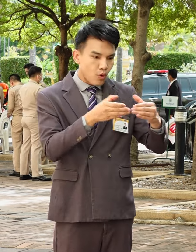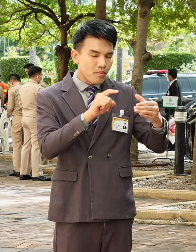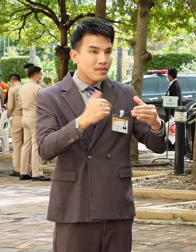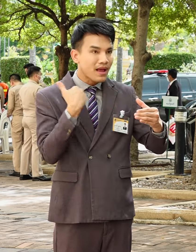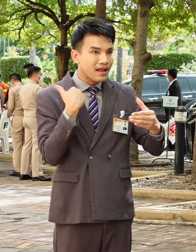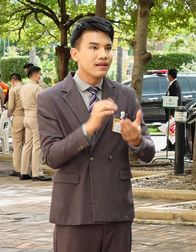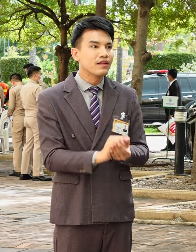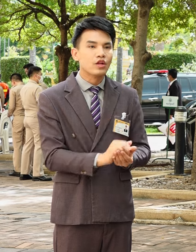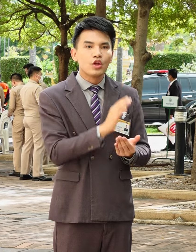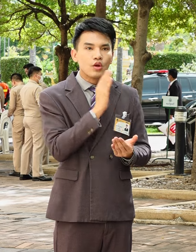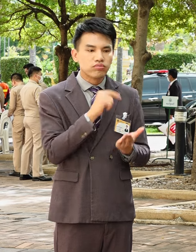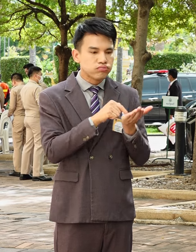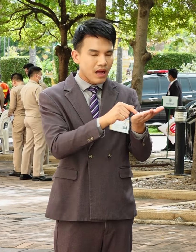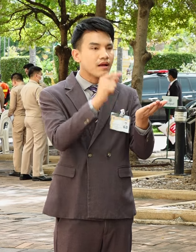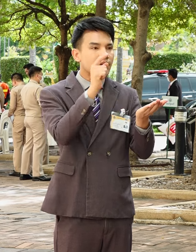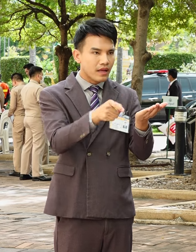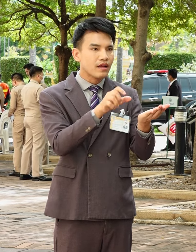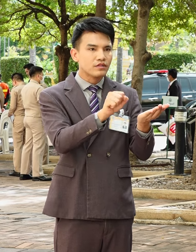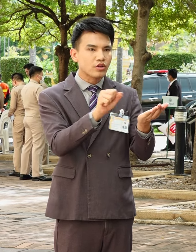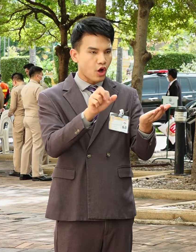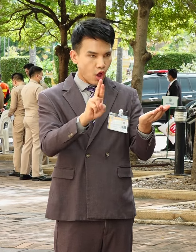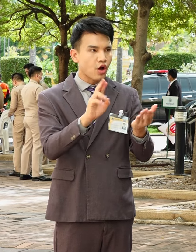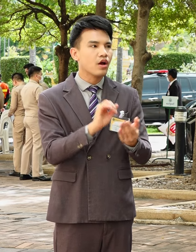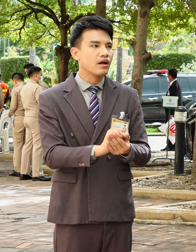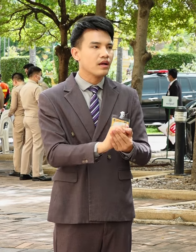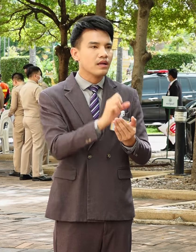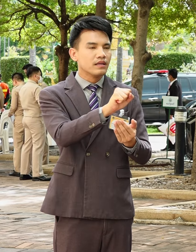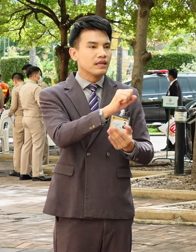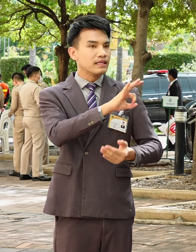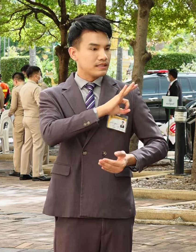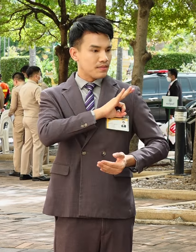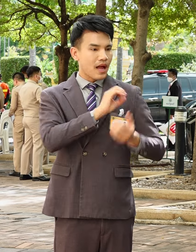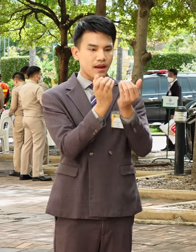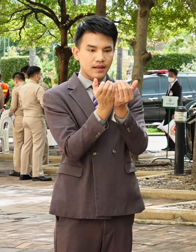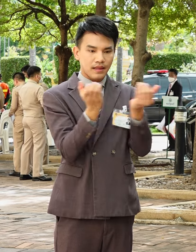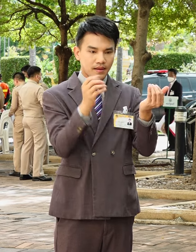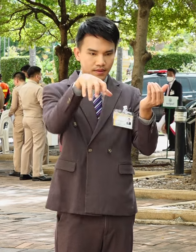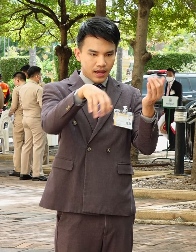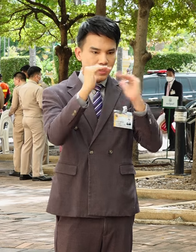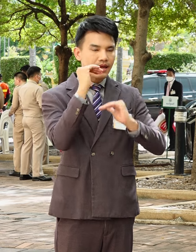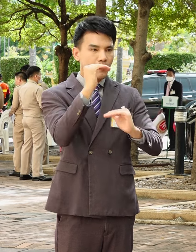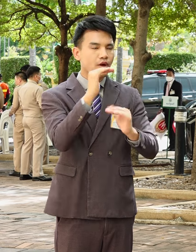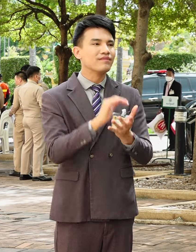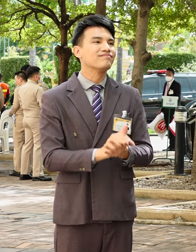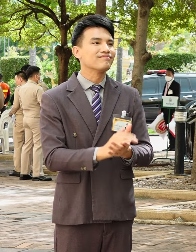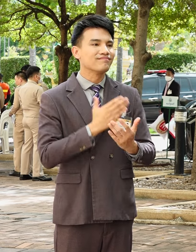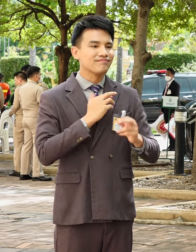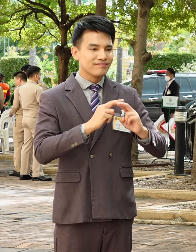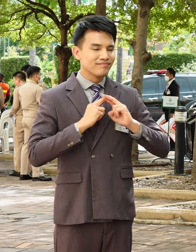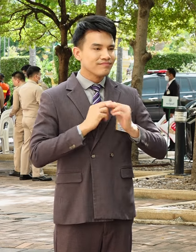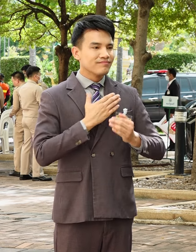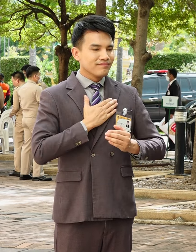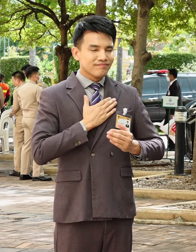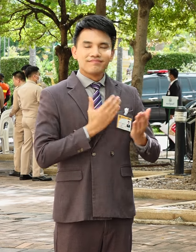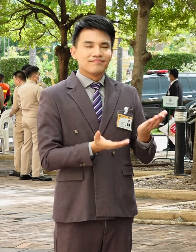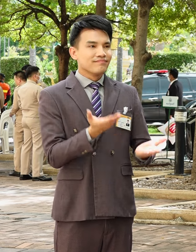คิดว่าถ้าเสนอจริงๆต้องให้คณะสสร.นะครับสภาสมาชิกสภาร่างรัฐธรรมนูญเป็นคนกำหนดนะครับผมเอง